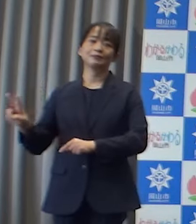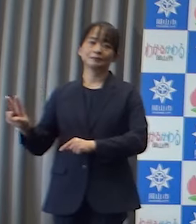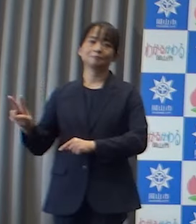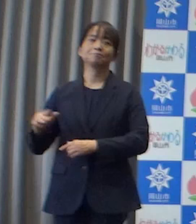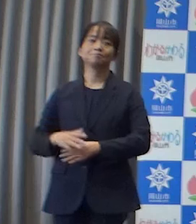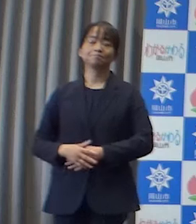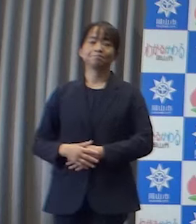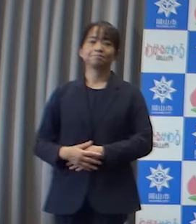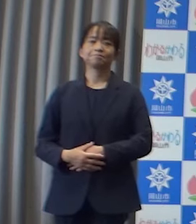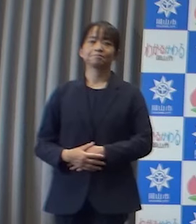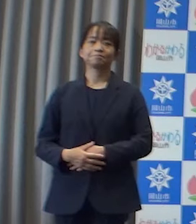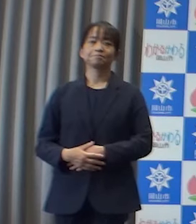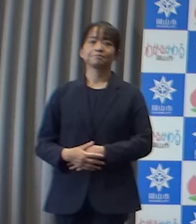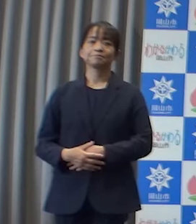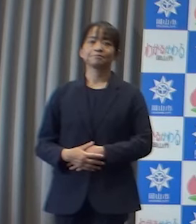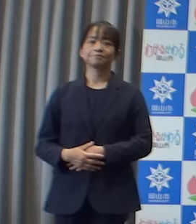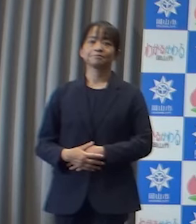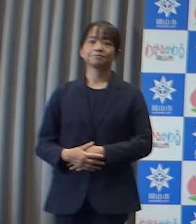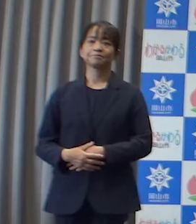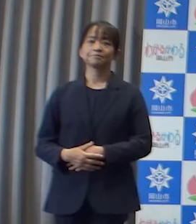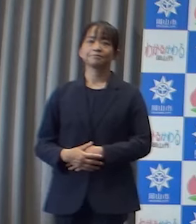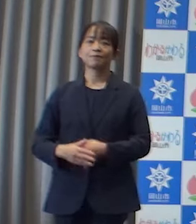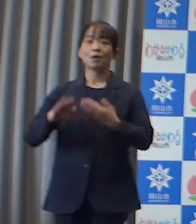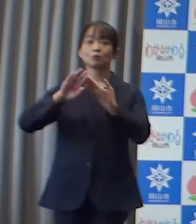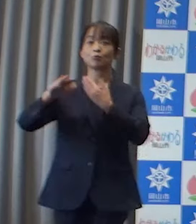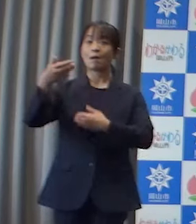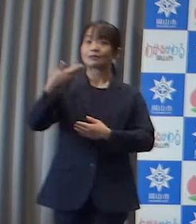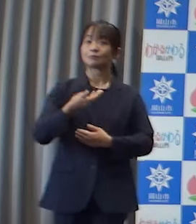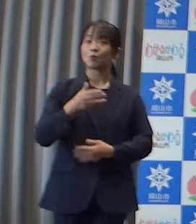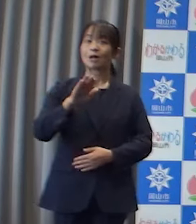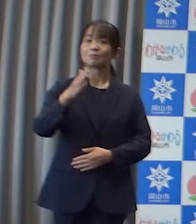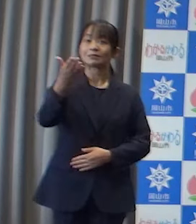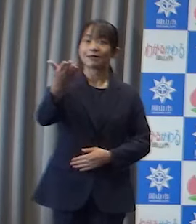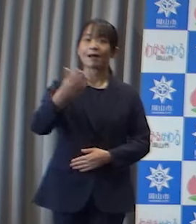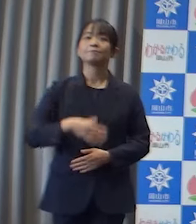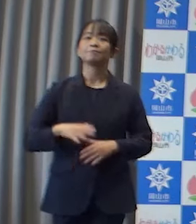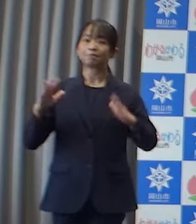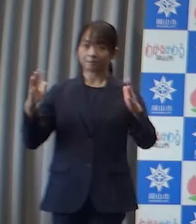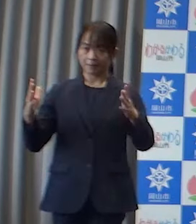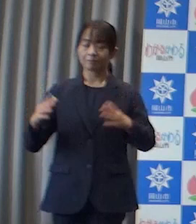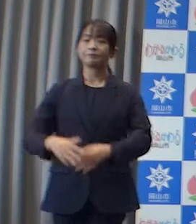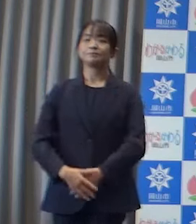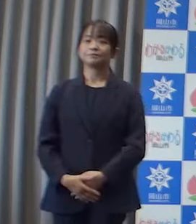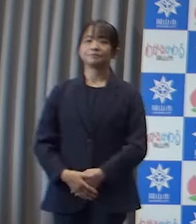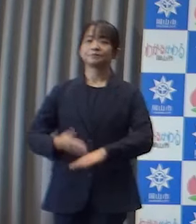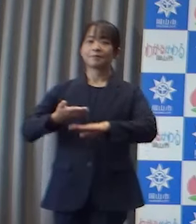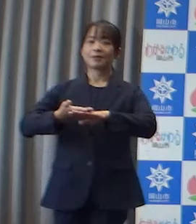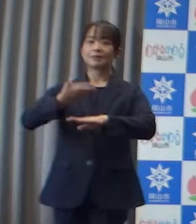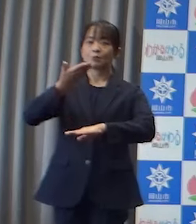何かございますでしょうか。よろしいでしょうか。それ